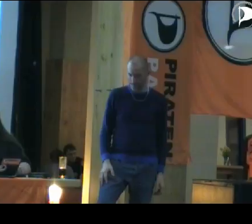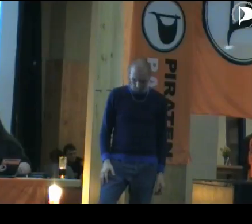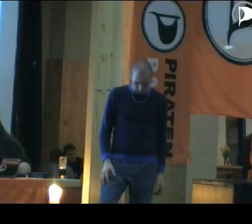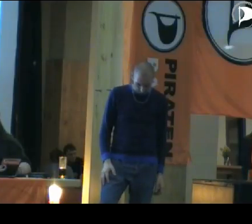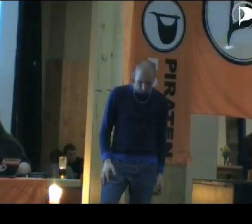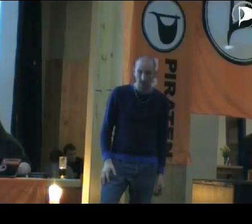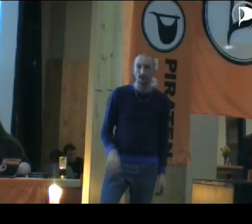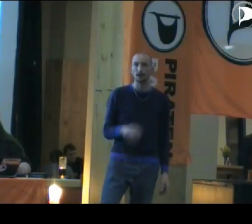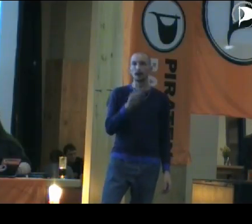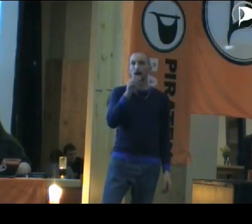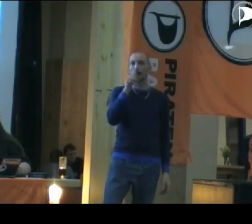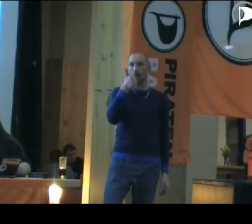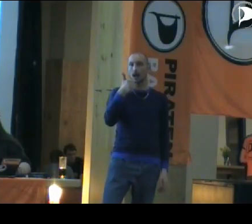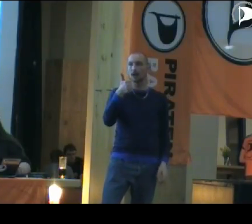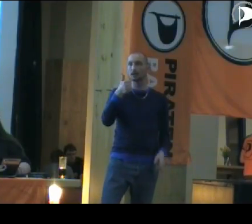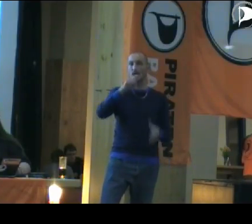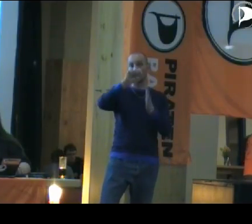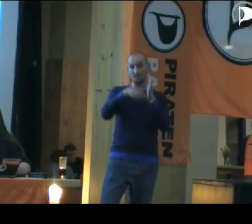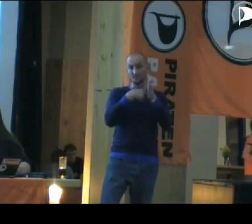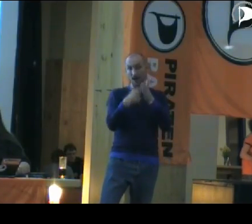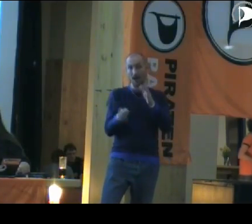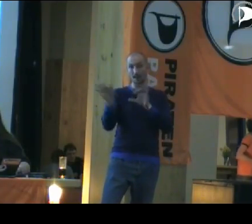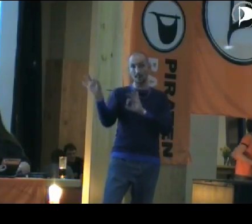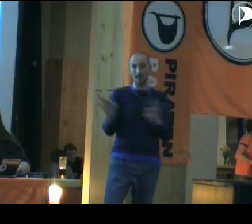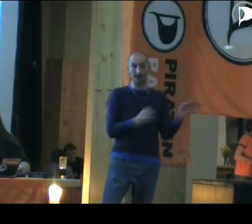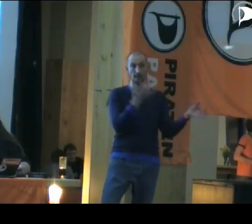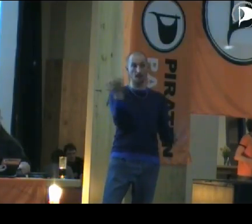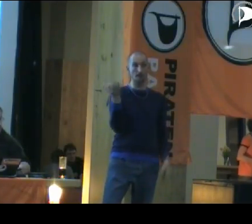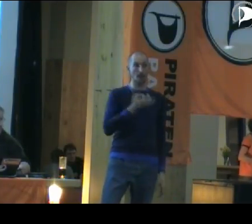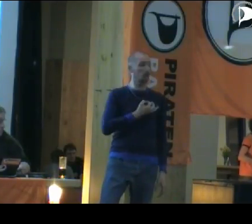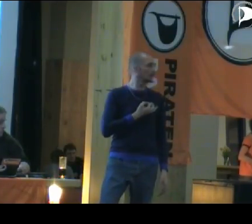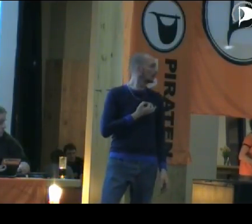einer leiter zu mindestens gleich hier